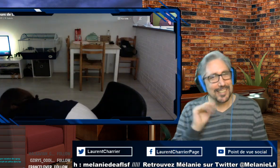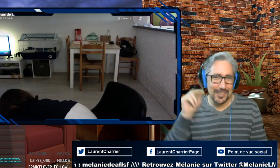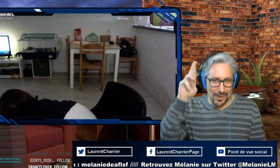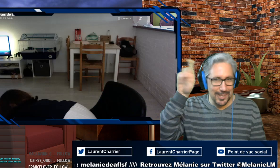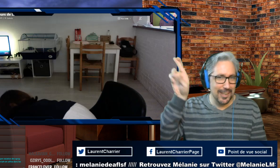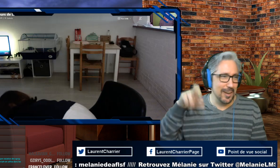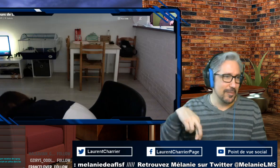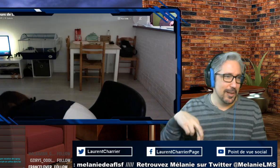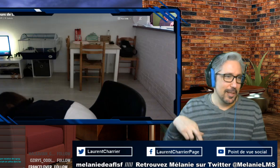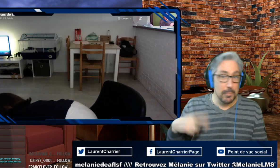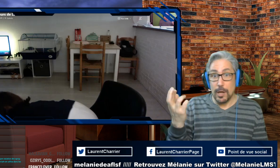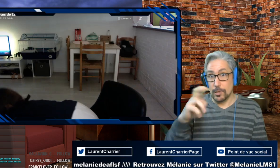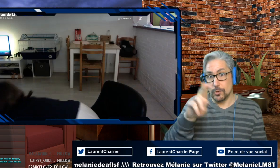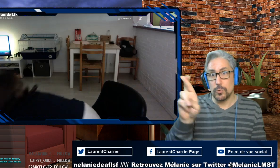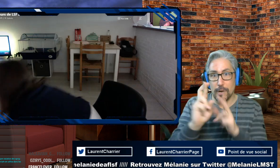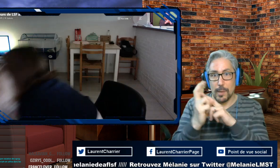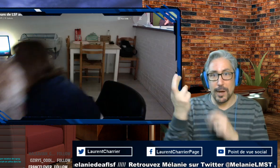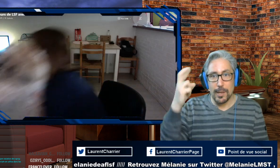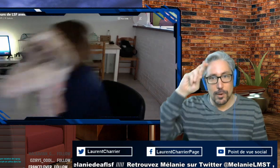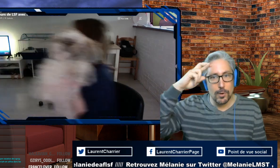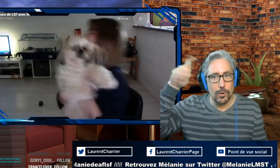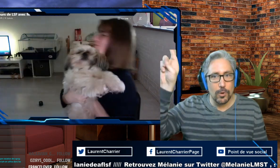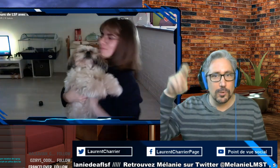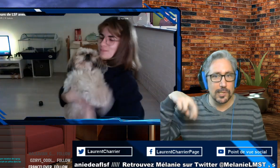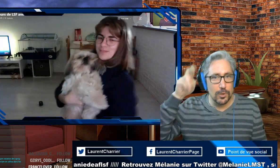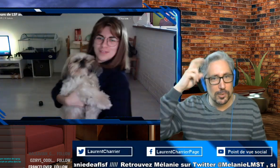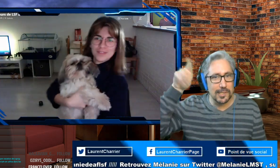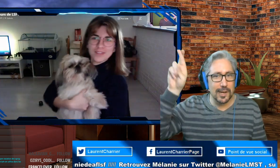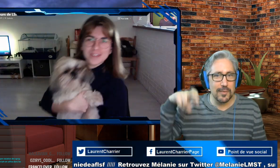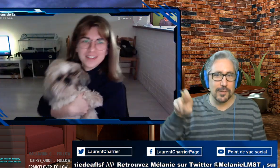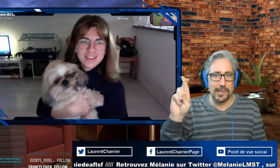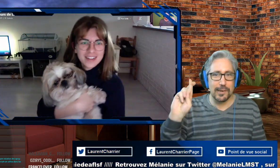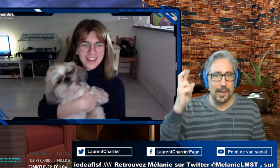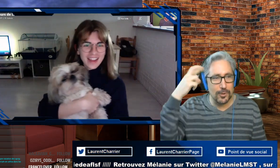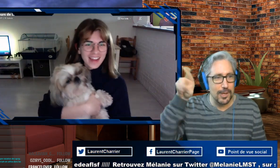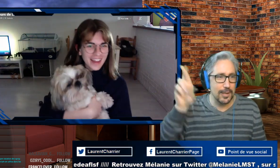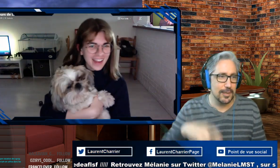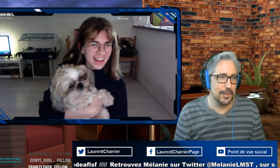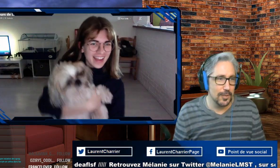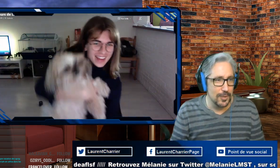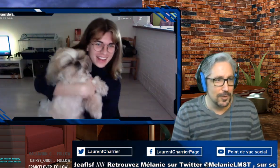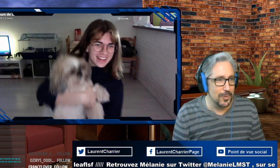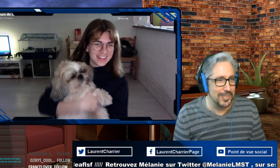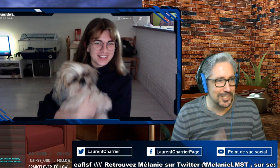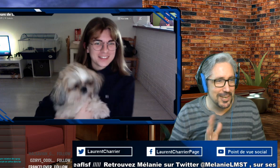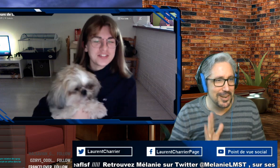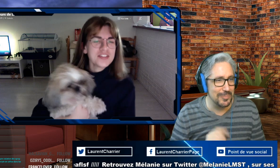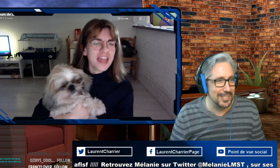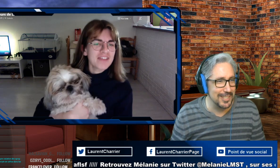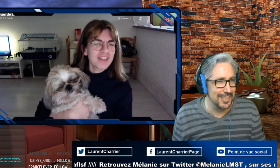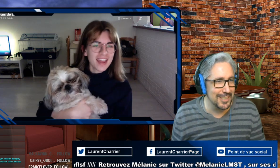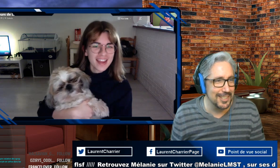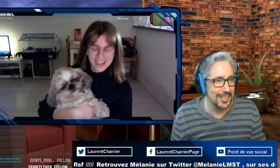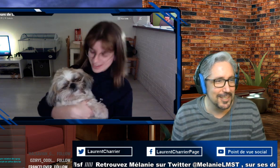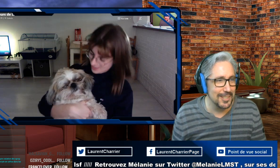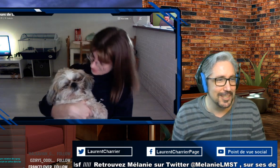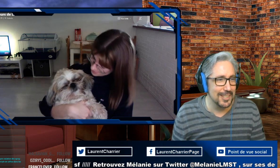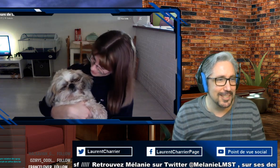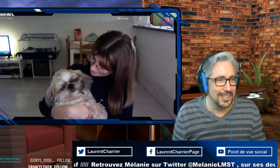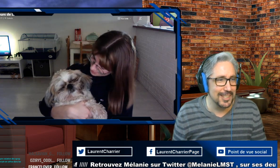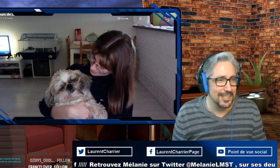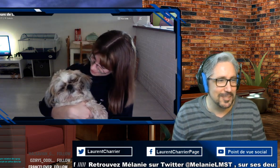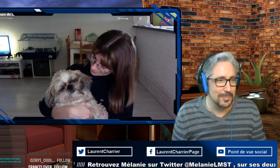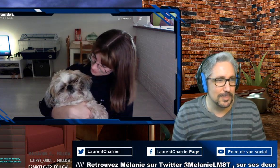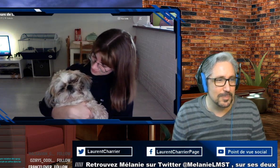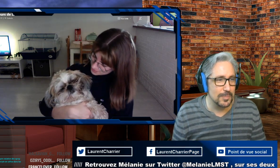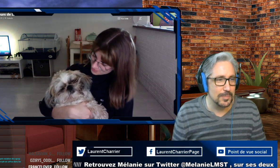Il est en train de dormir et il rêve. Bah, du coup, voilà, pareil. Le signe rêve, c'est avec la lettre R. Le petit chat.